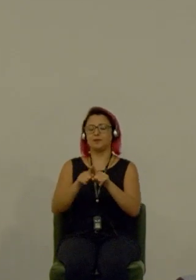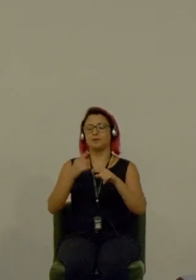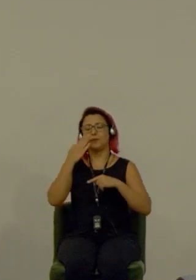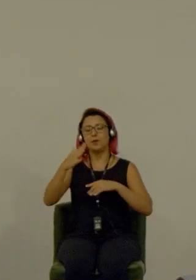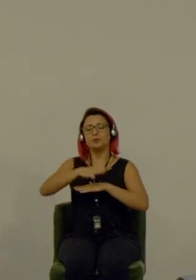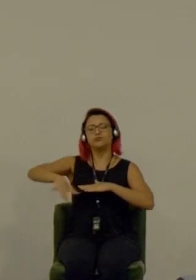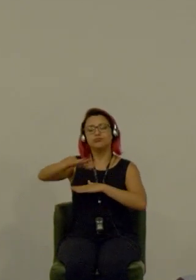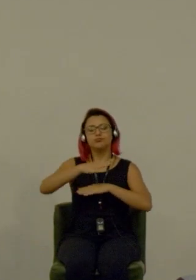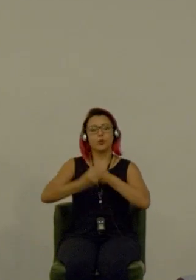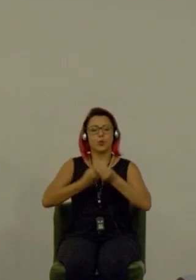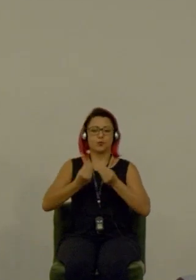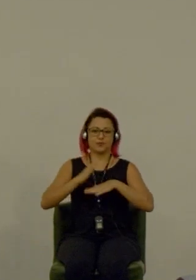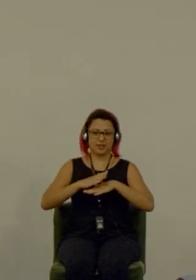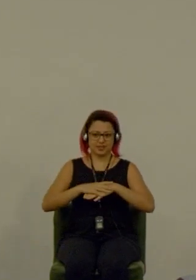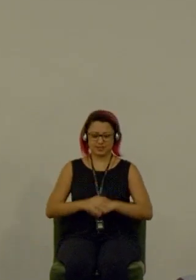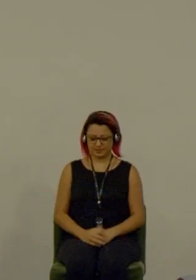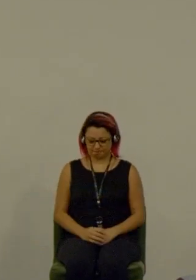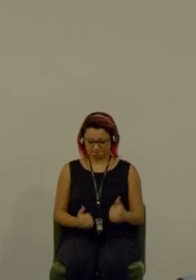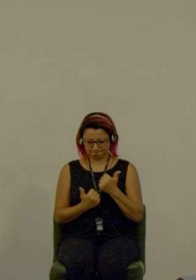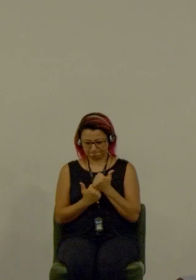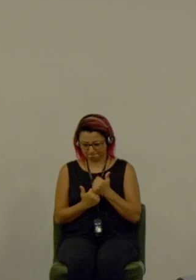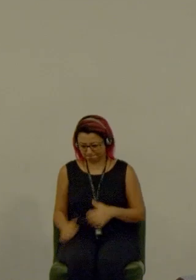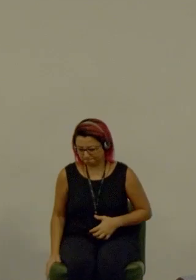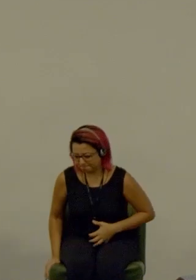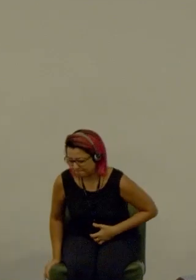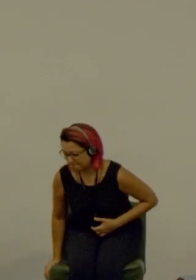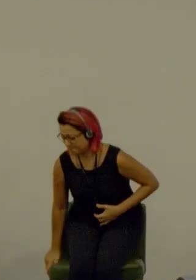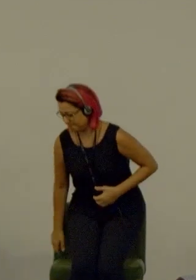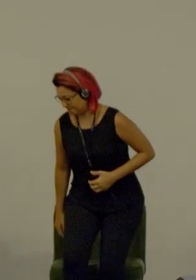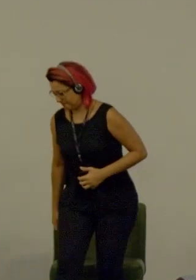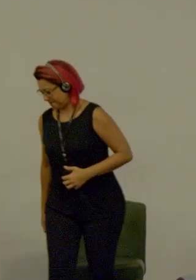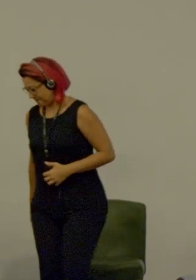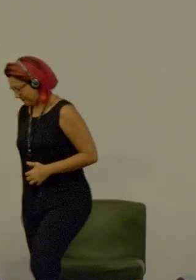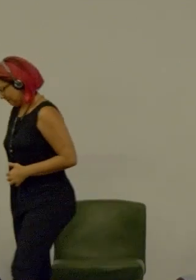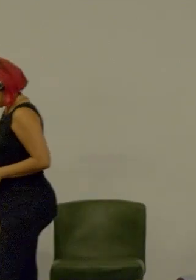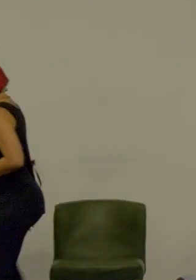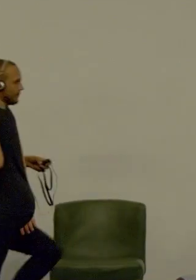Voilà. J'ai besoin de savoir combien il me reste, Lydia, pour faire le lien avec la fin.